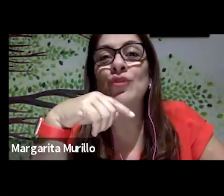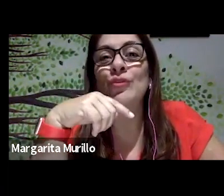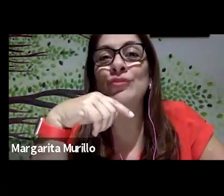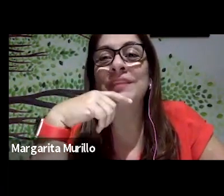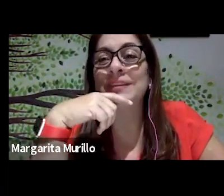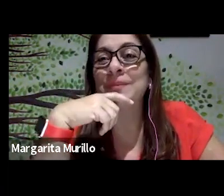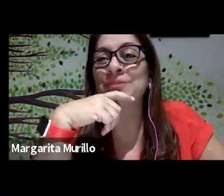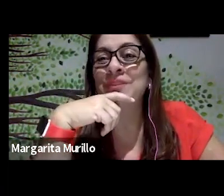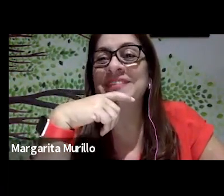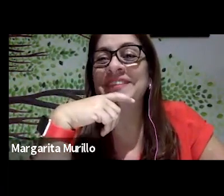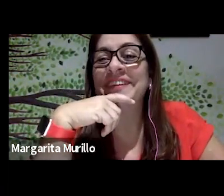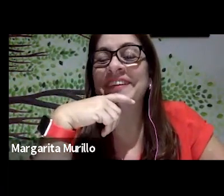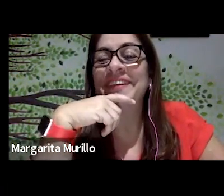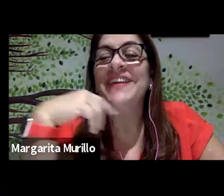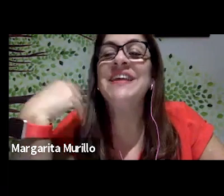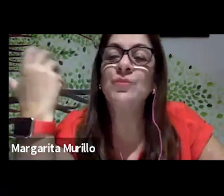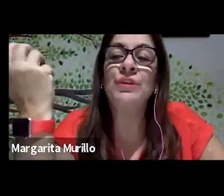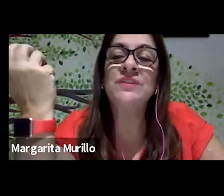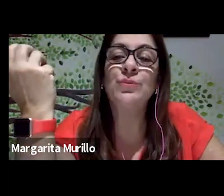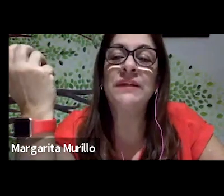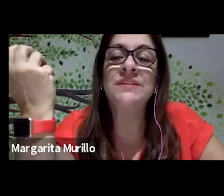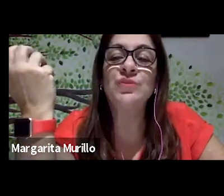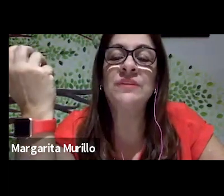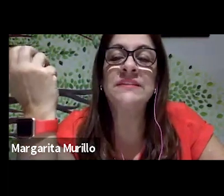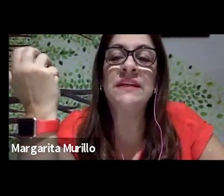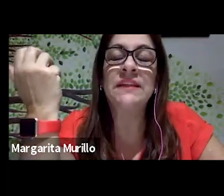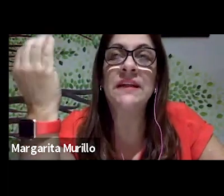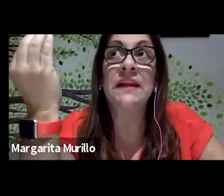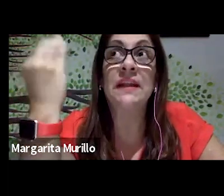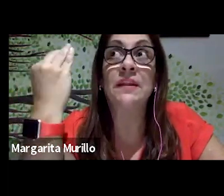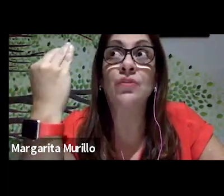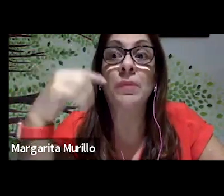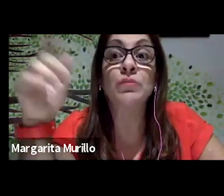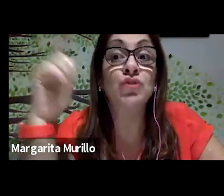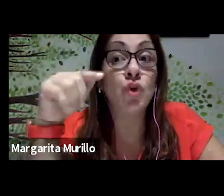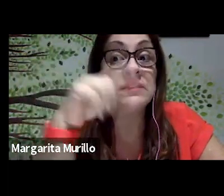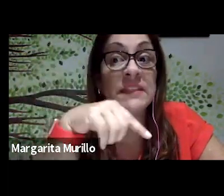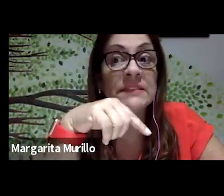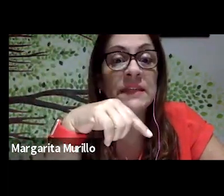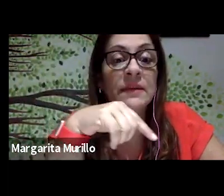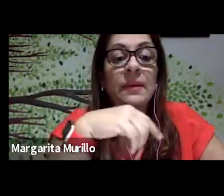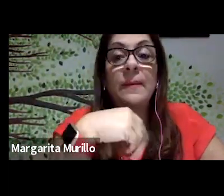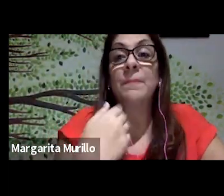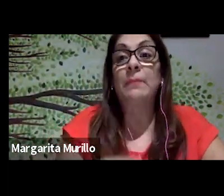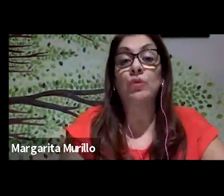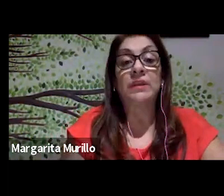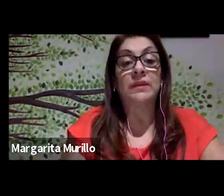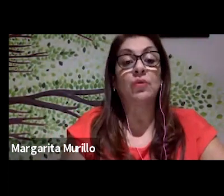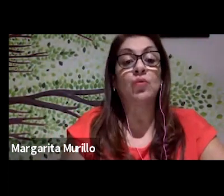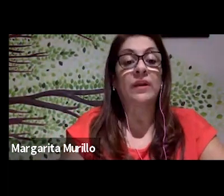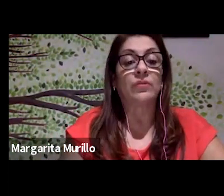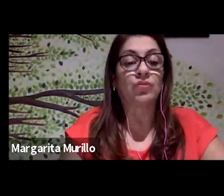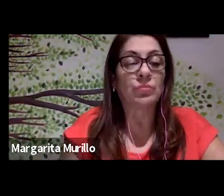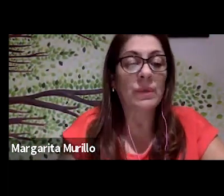concentra como en los ojos de las personas y eso podría ser un ejercicio interesante al que le tomemos conciencia para poder